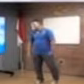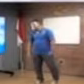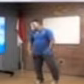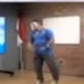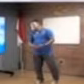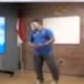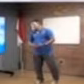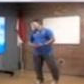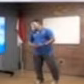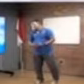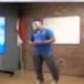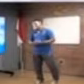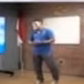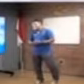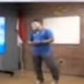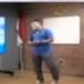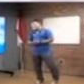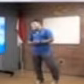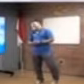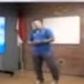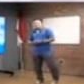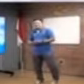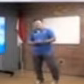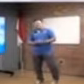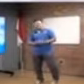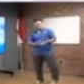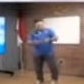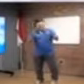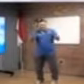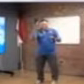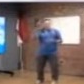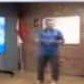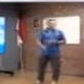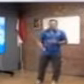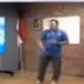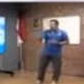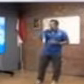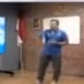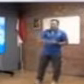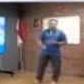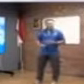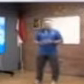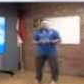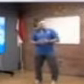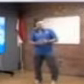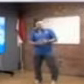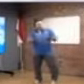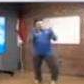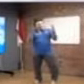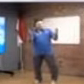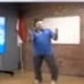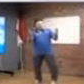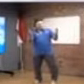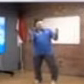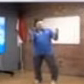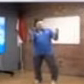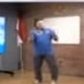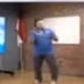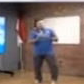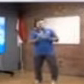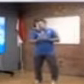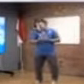sebetulnya apa sih, Pak, bedanya meloncat dan juga melompat? Oh, begitu. Baik, anak-anak, silakan dicatat. Mungkin belum mengerti. Beda antara